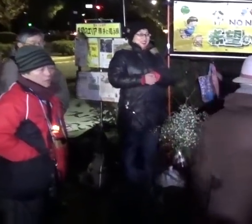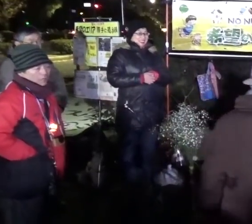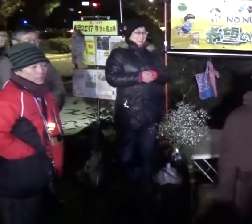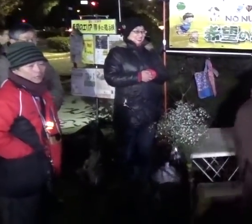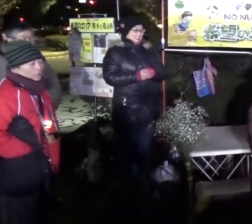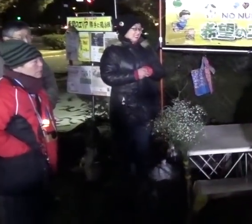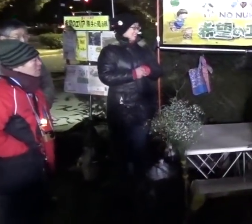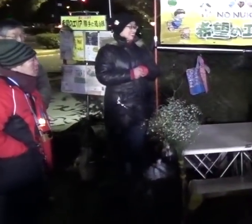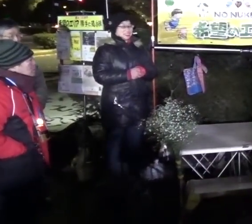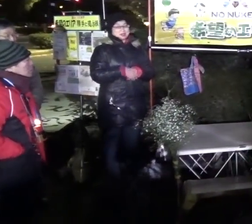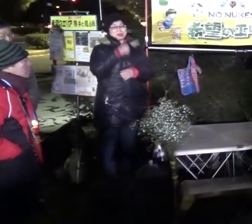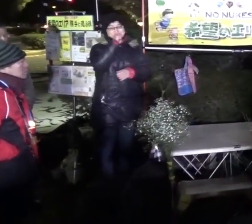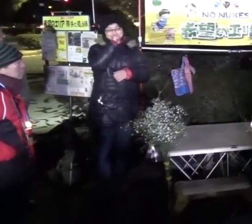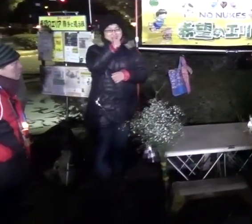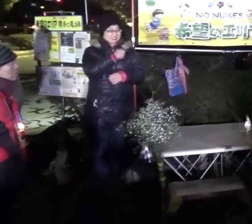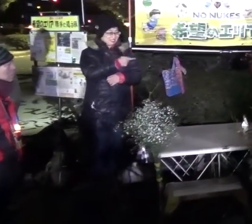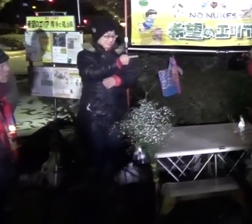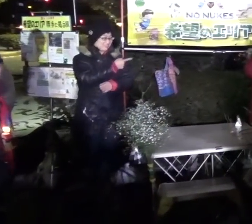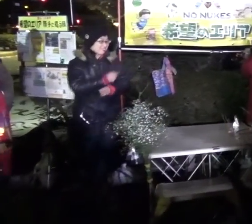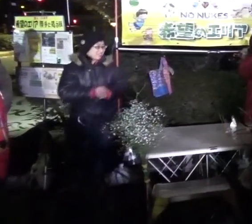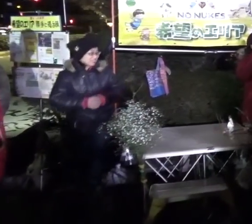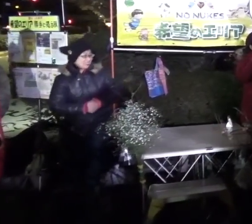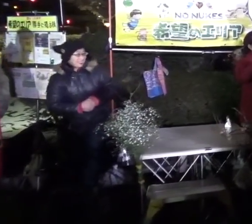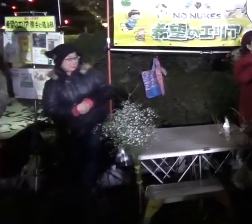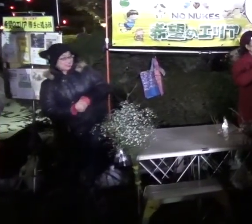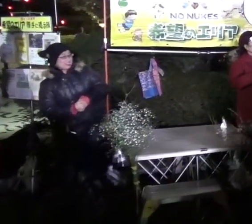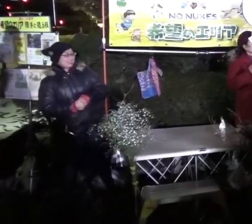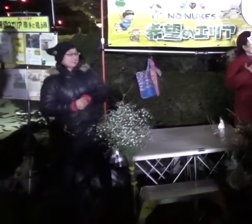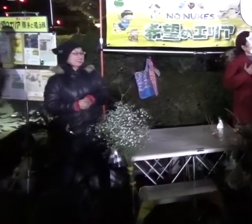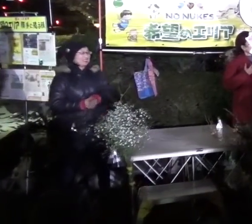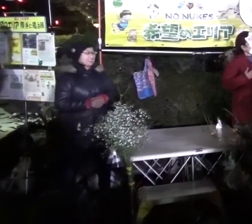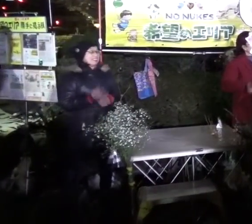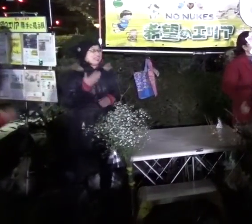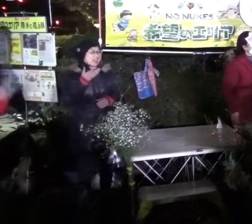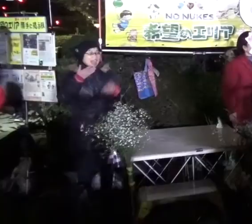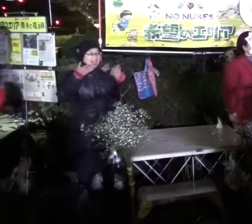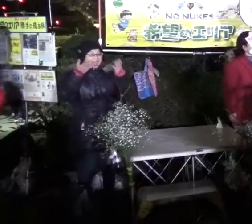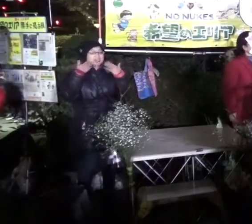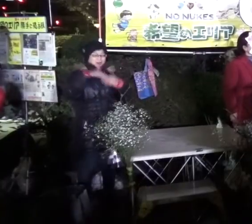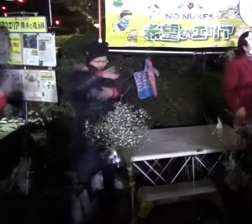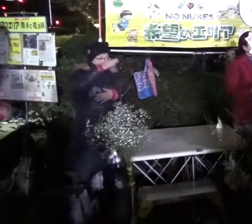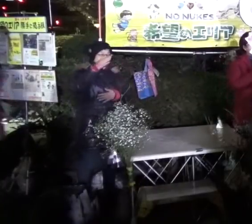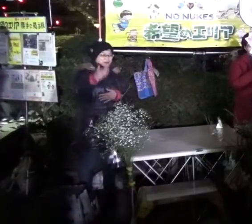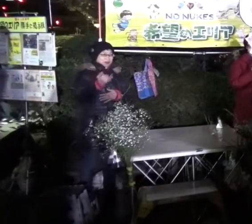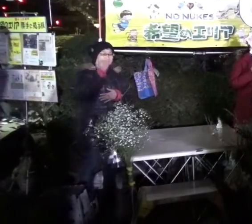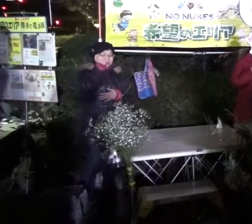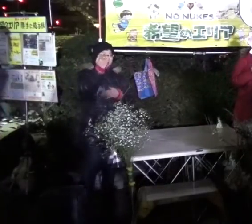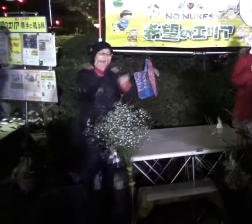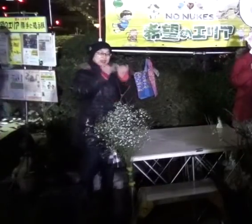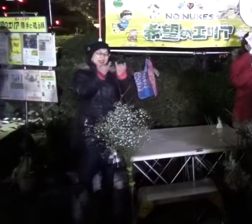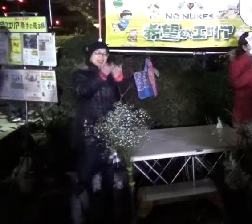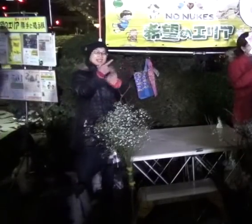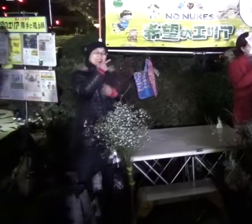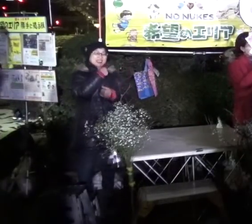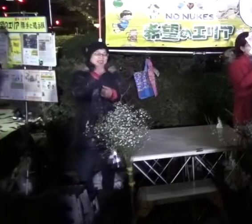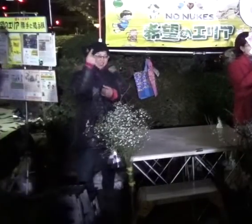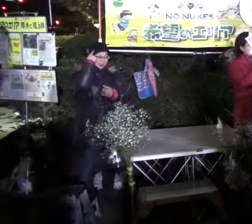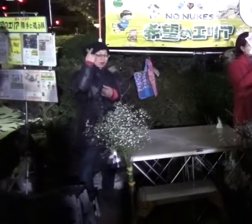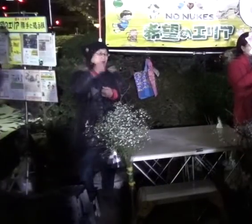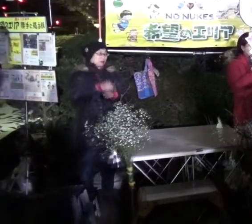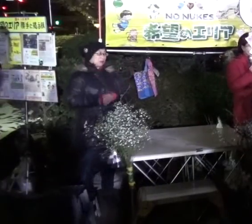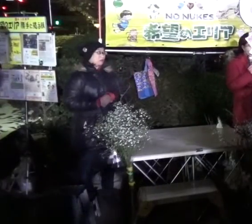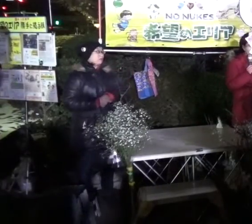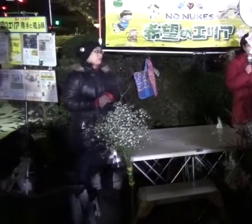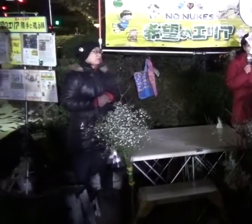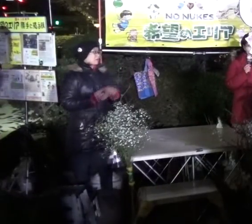いつもかっこよくてね、秋山さんみたいになるのが夢です。 夢だよ。 はい、ありがとうございました。